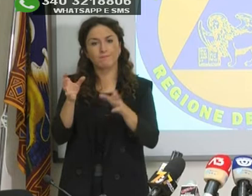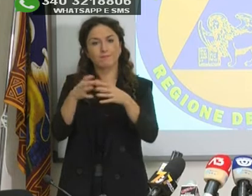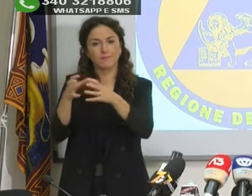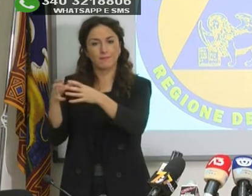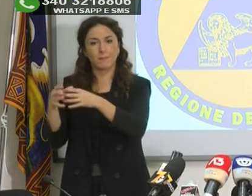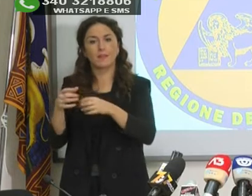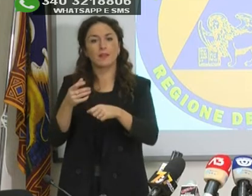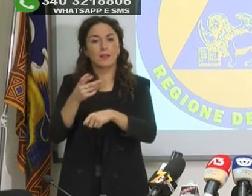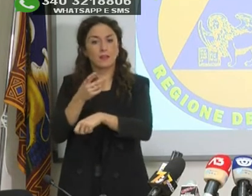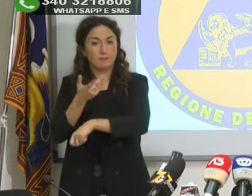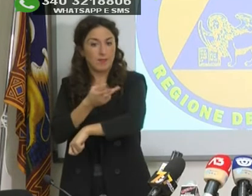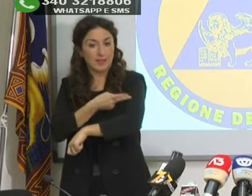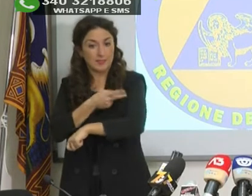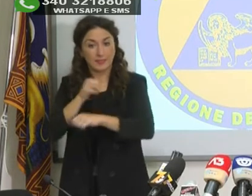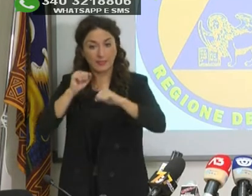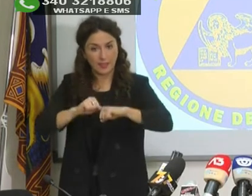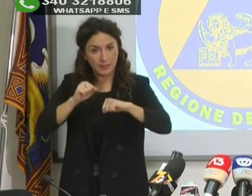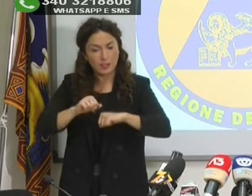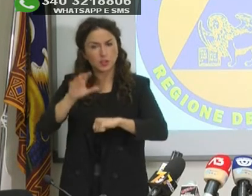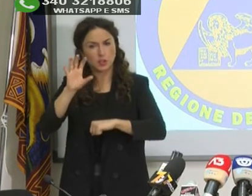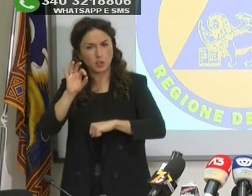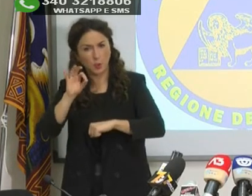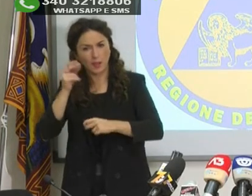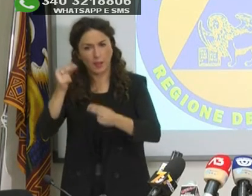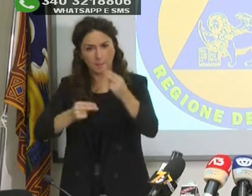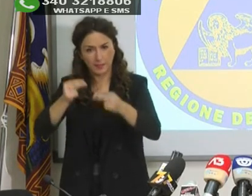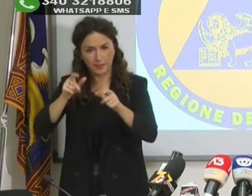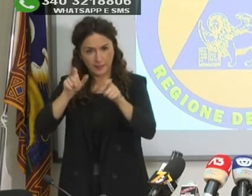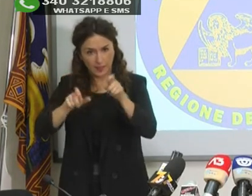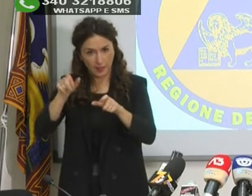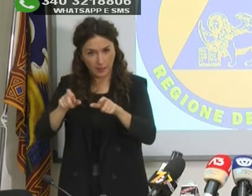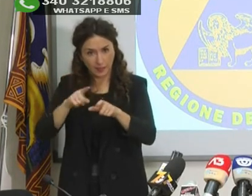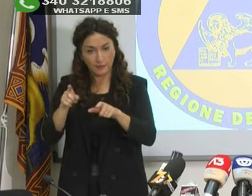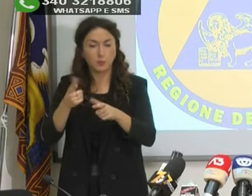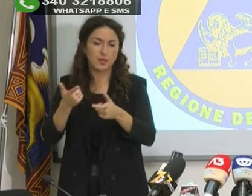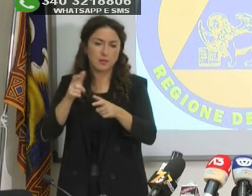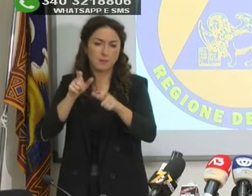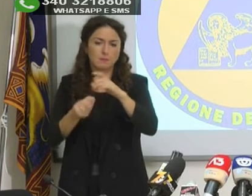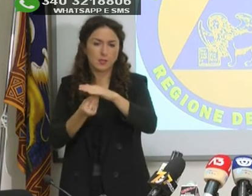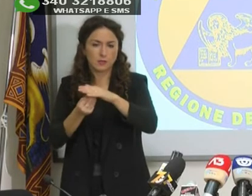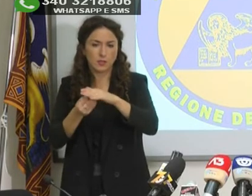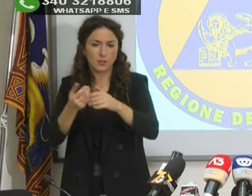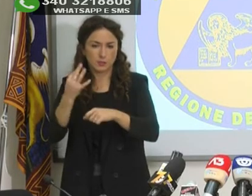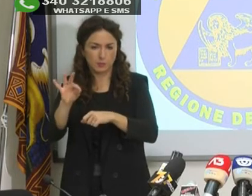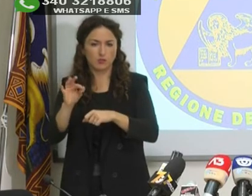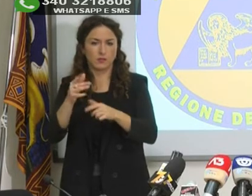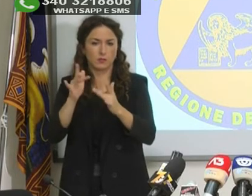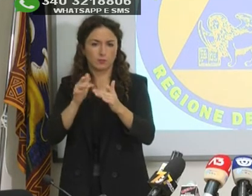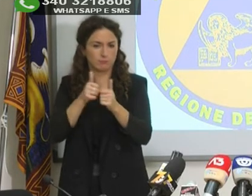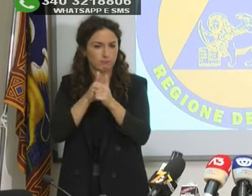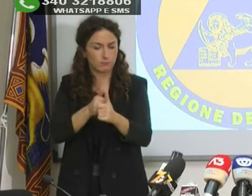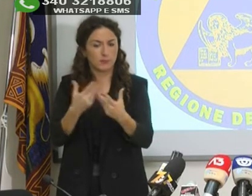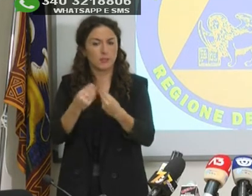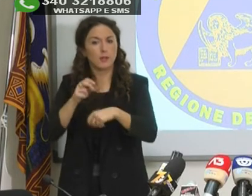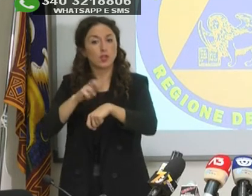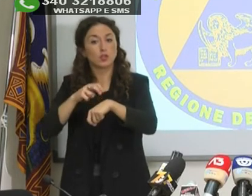assistenti sanitari, ci sono anche mi sembra una cinquantina di amministrativi e quindi proprio personale specifico per il contact tracing, che con la dottoressa